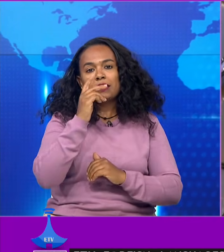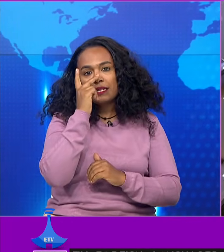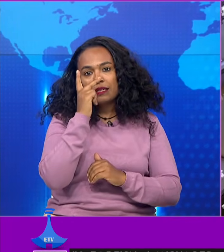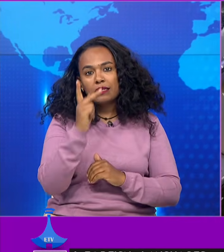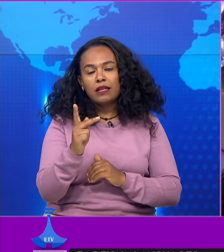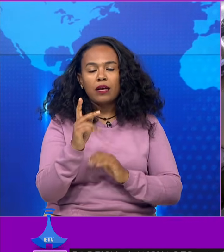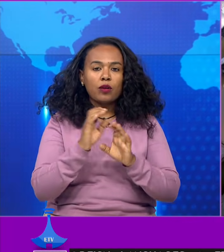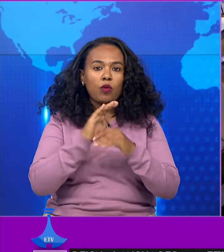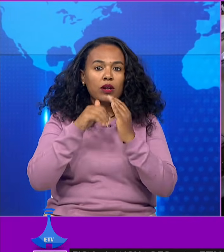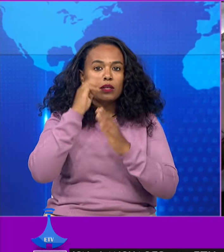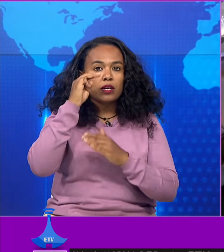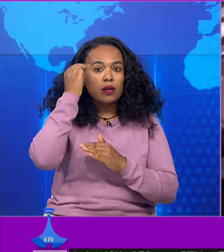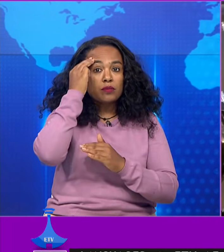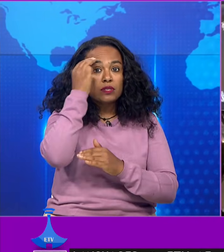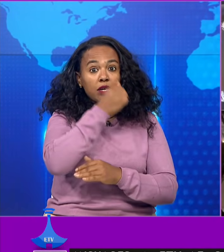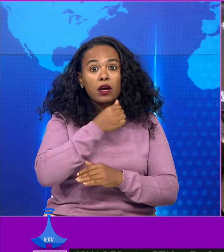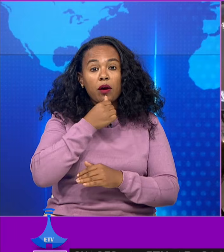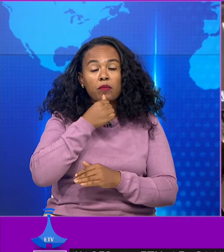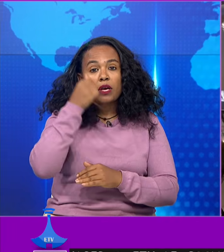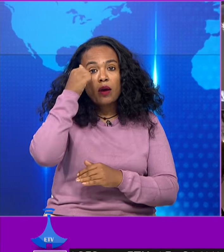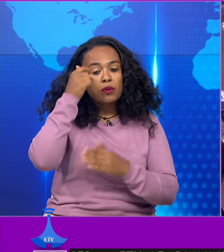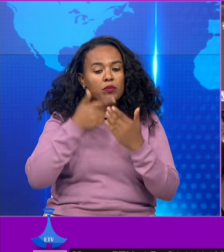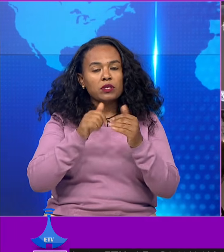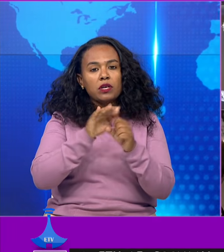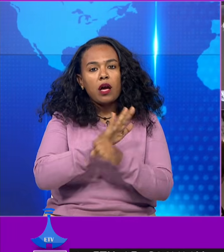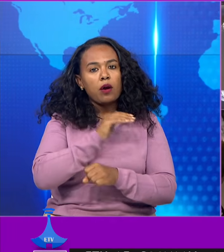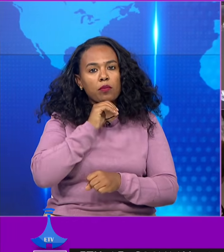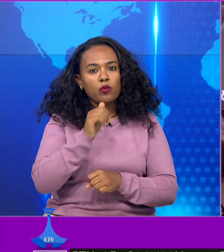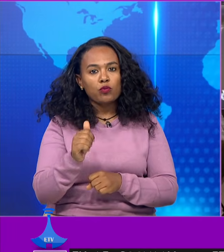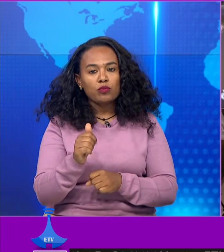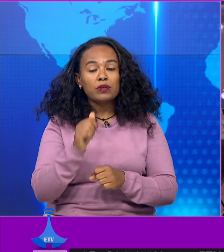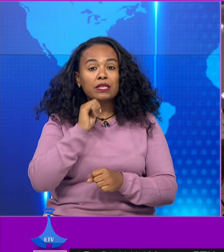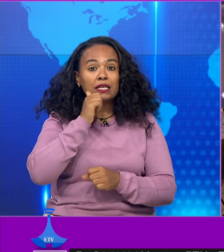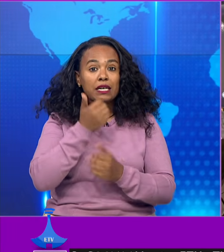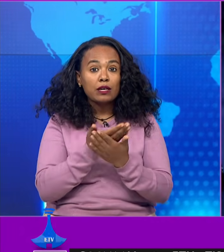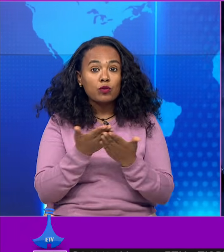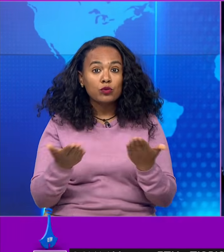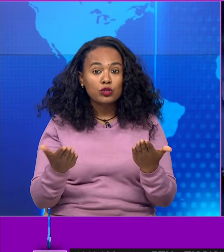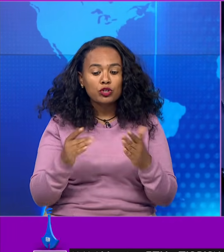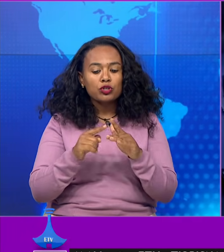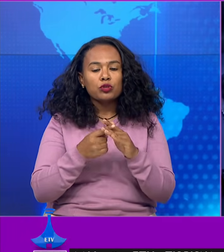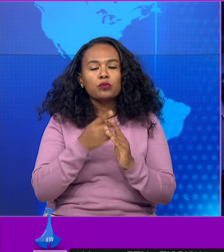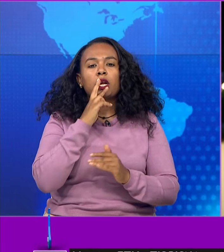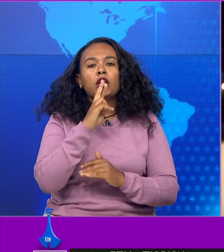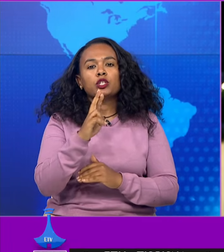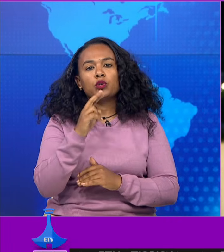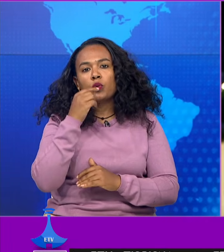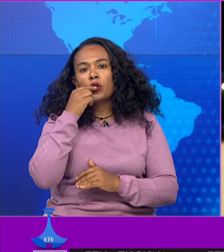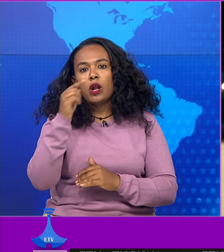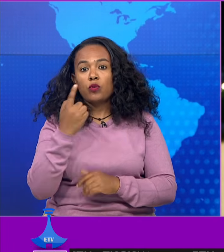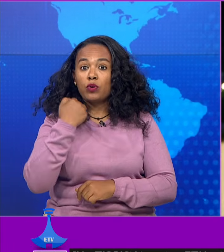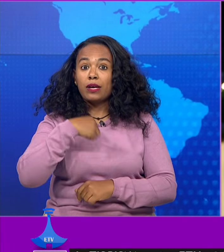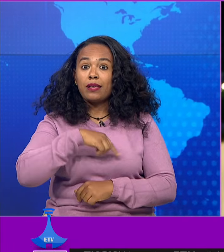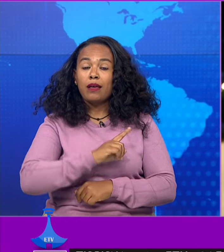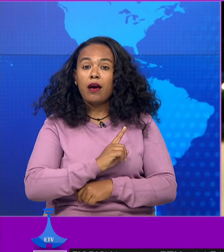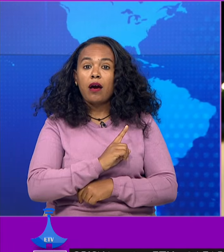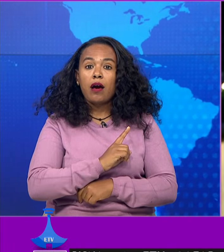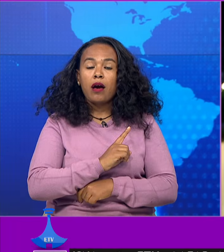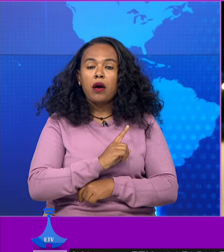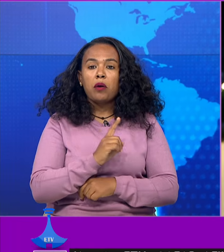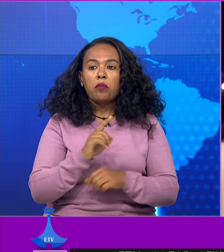አድርገዋል። ጠቅላይ ሚኒስትር አብይ አህመድ ግን በዚህ አያበቁም፣ ይልቁንም ነገሮች ጅምር ናቸው ይላሉ። እኛ